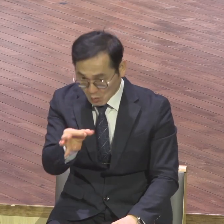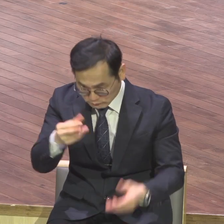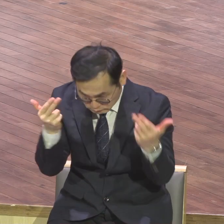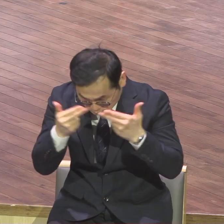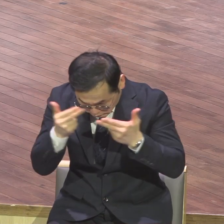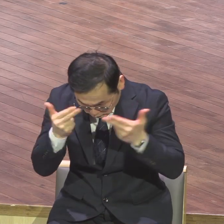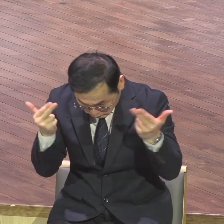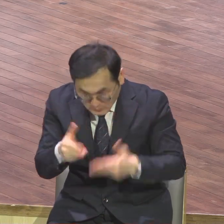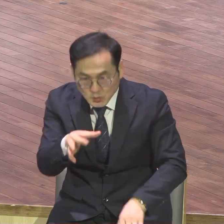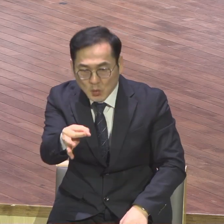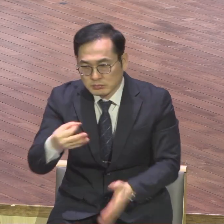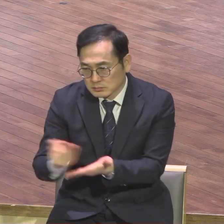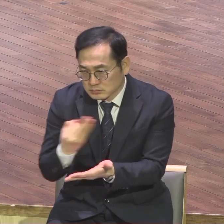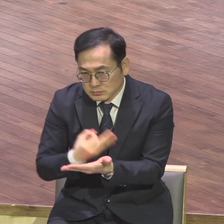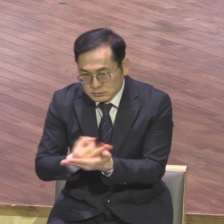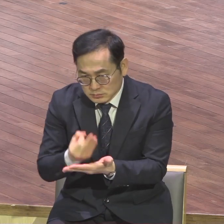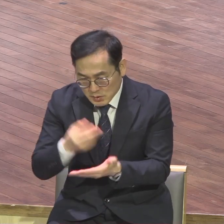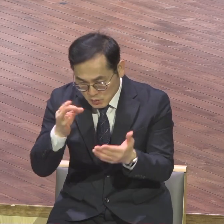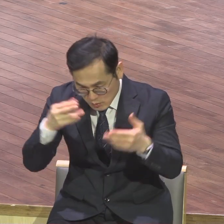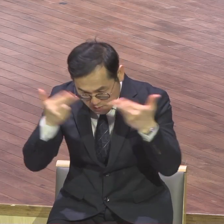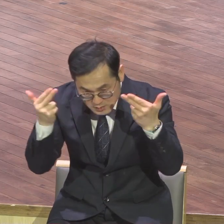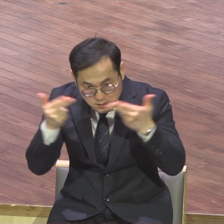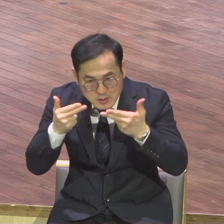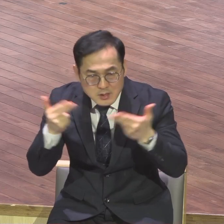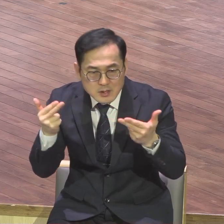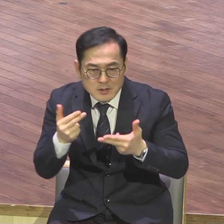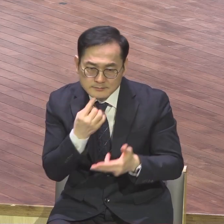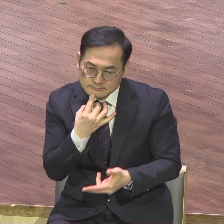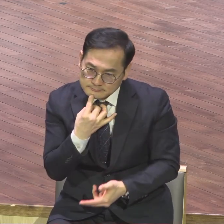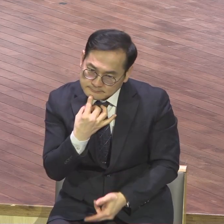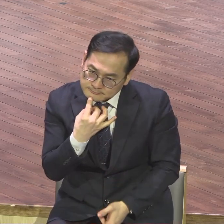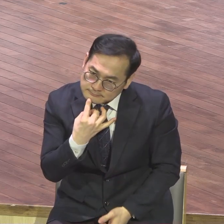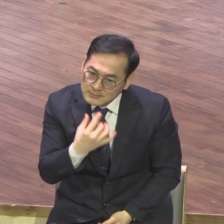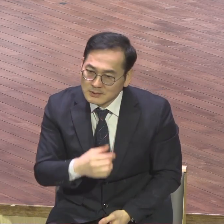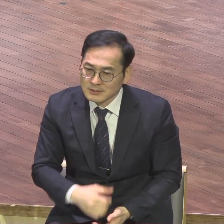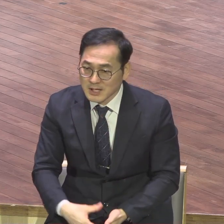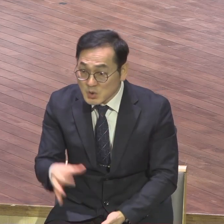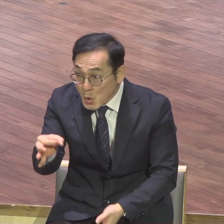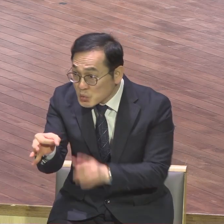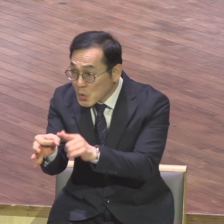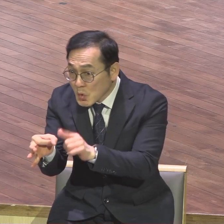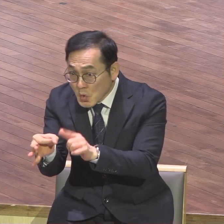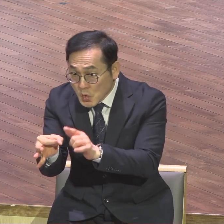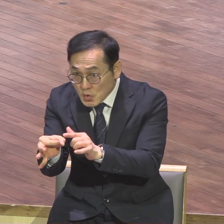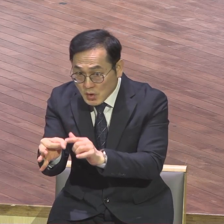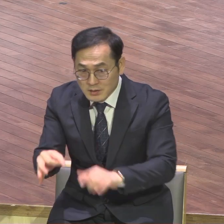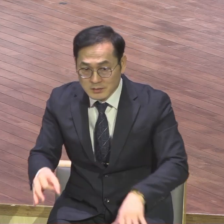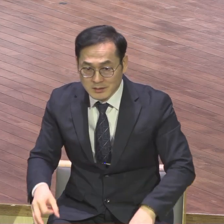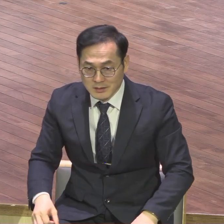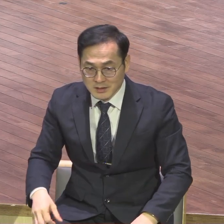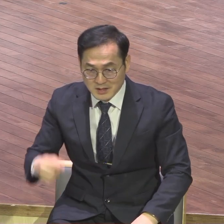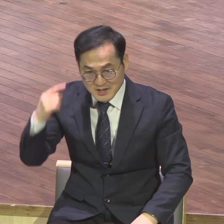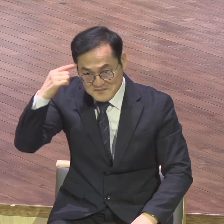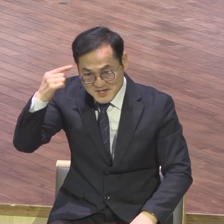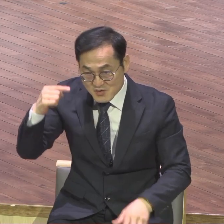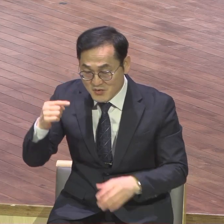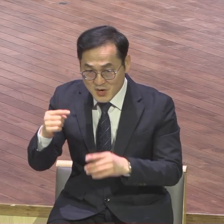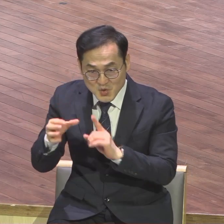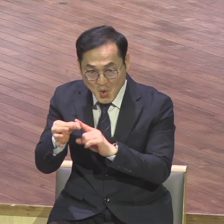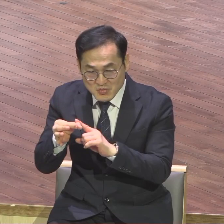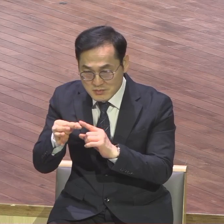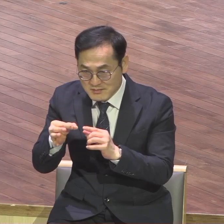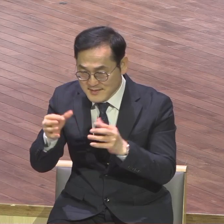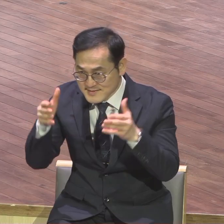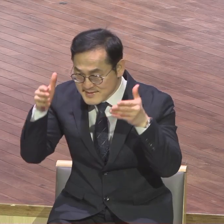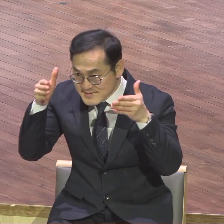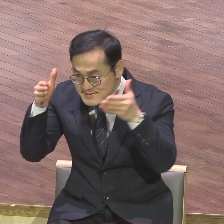버는 데만 수단 방법 가리지 않습니다. 돈이라 그러면 벌벌 뜹니다. 환장합니다. 돈. 이런